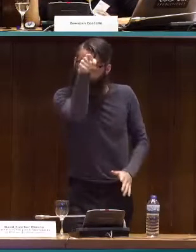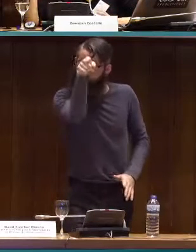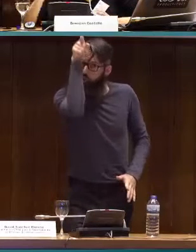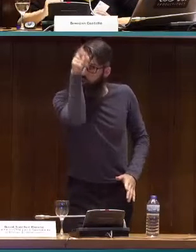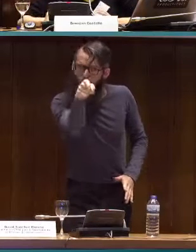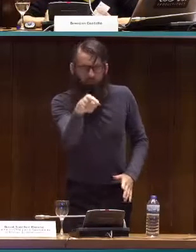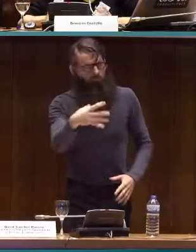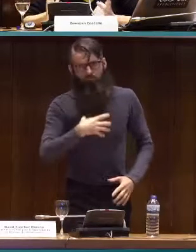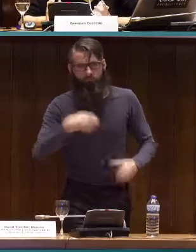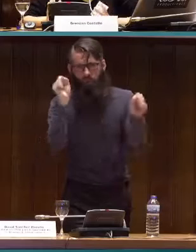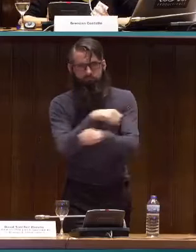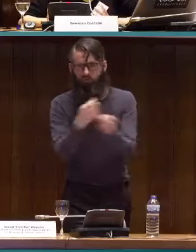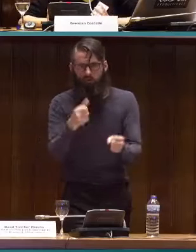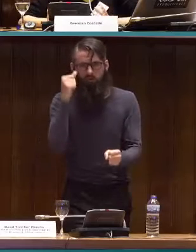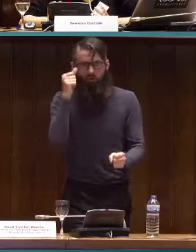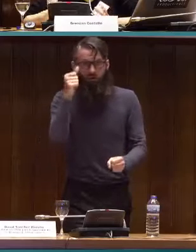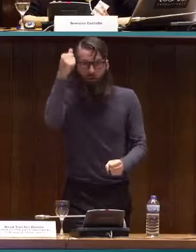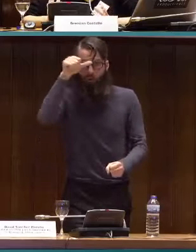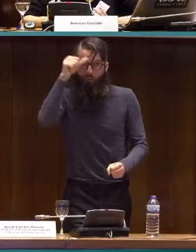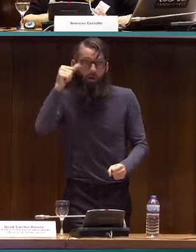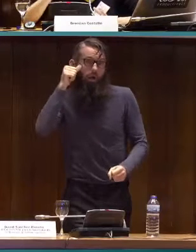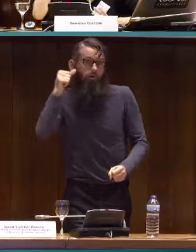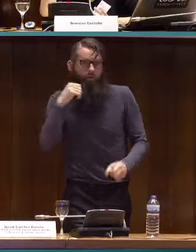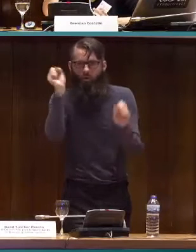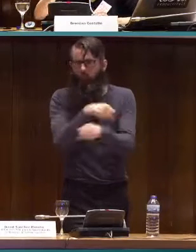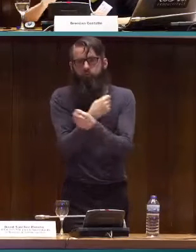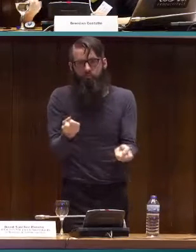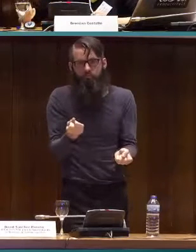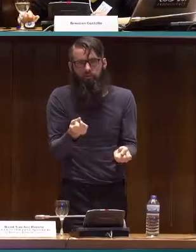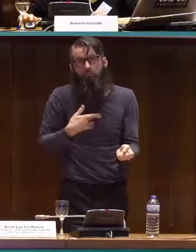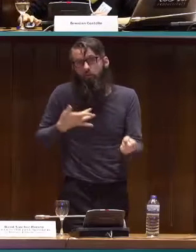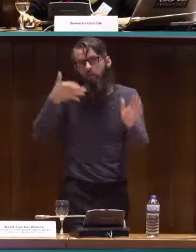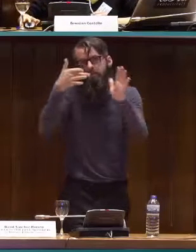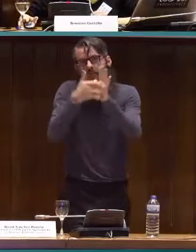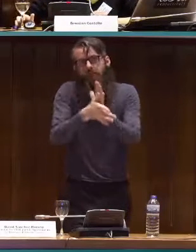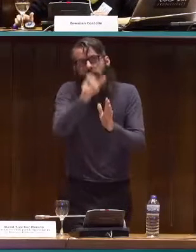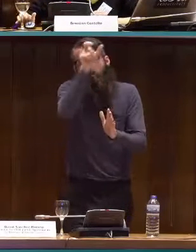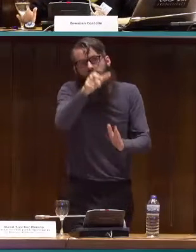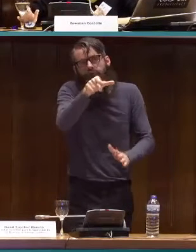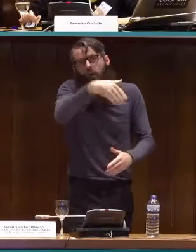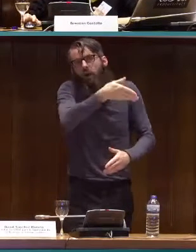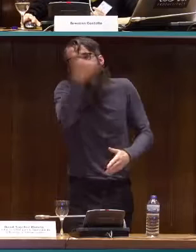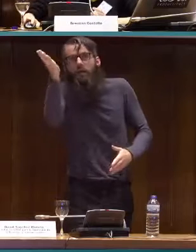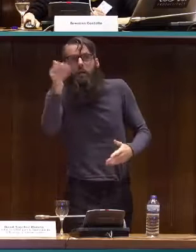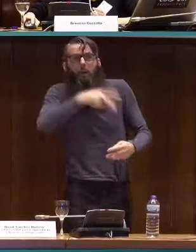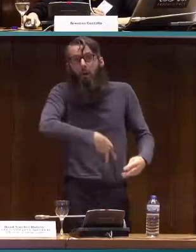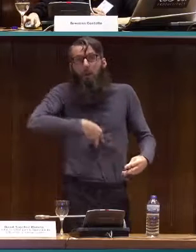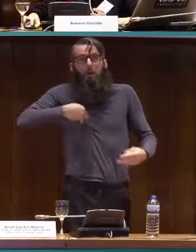Pues como veremos en el ejemplo, en lengua de signos española, esto es posible con el pronombre de segunda singular, tú.